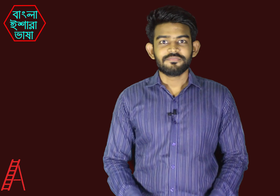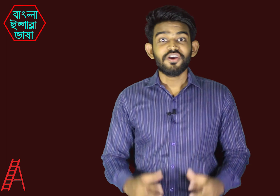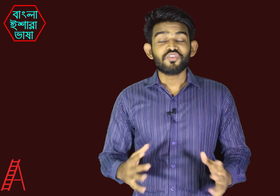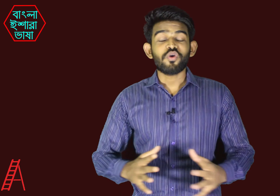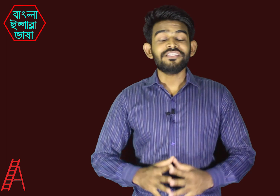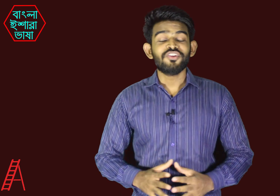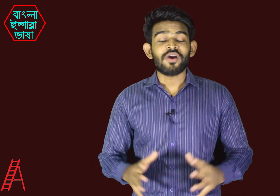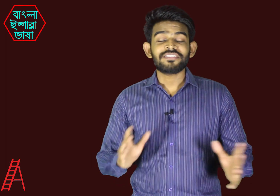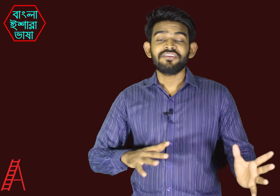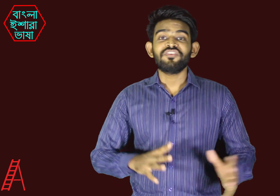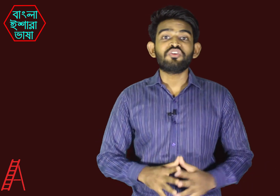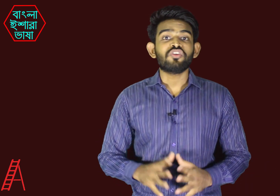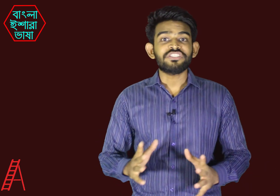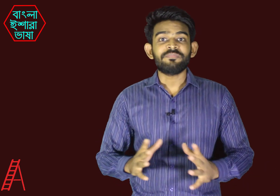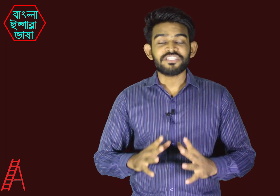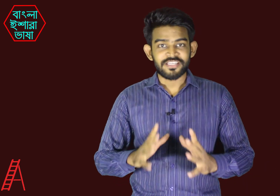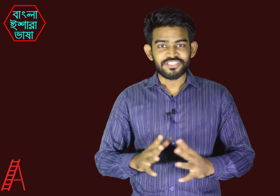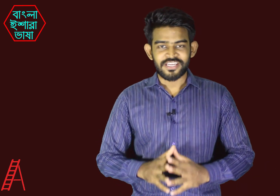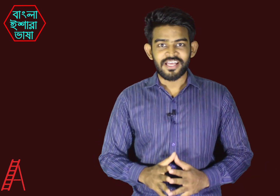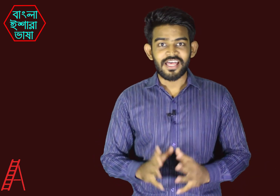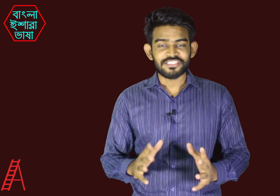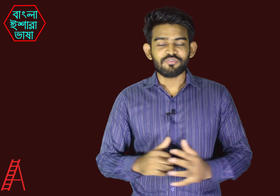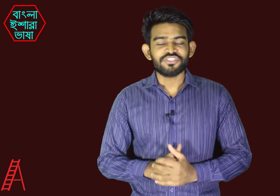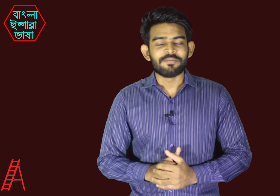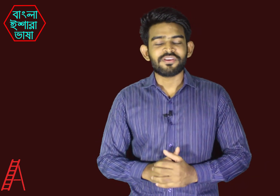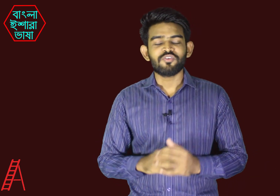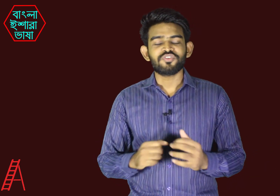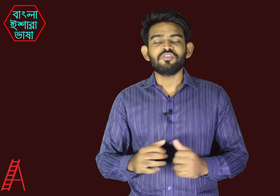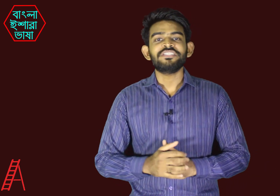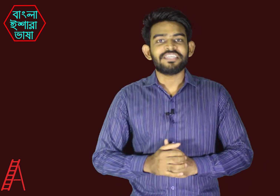তো এই ছিল আজকের ভিডিওর 10টি পেশার ইশারা। আশা করছি আপনারা খুব সহজেই শিখতে